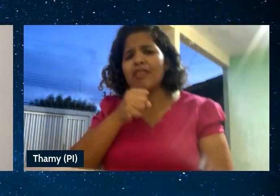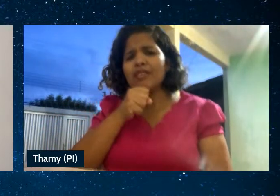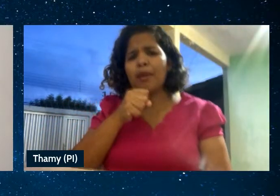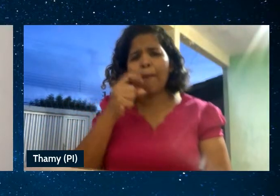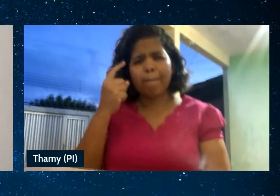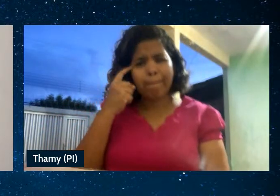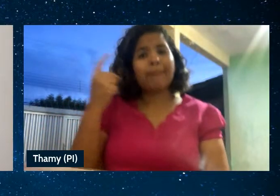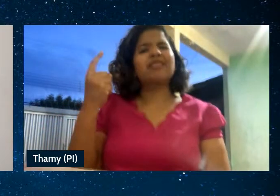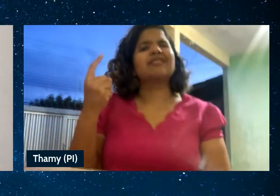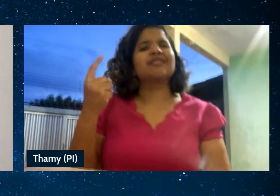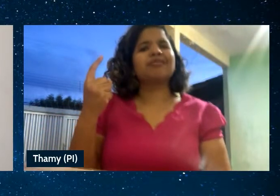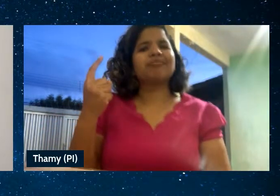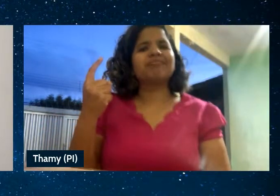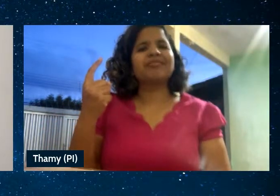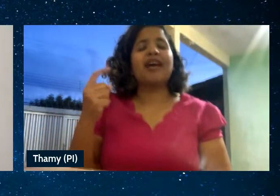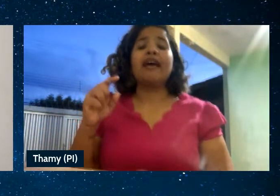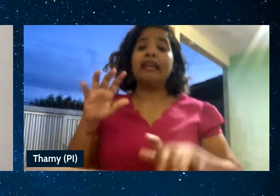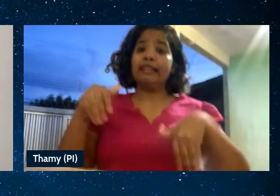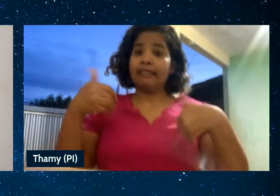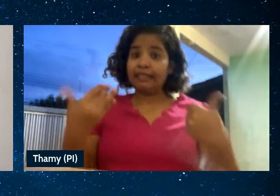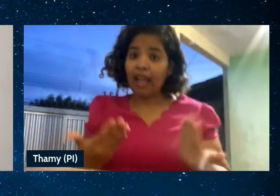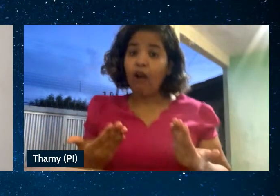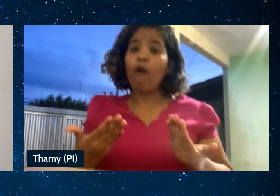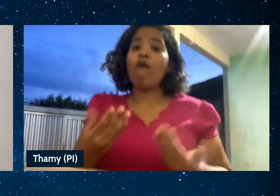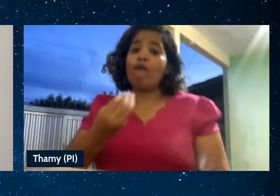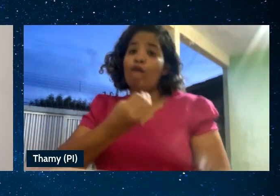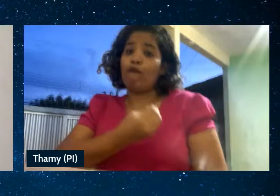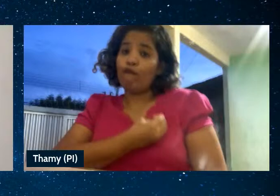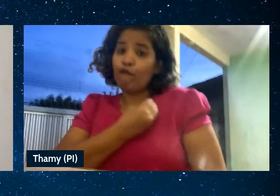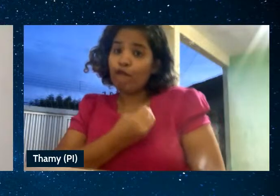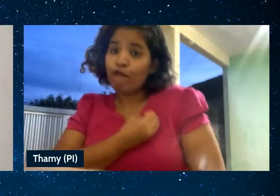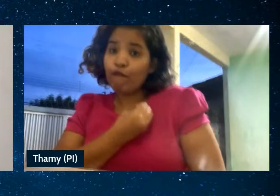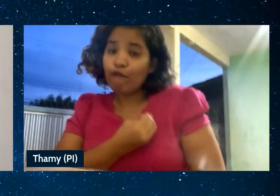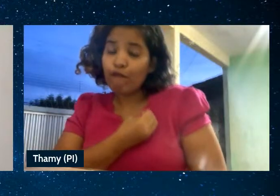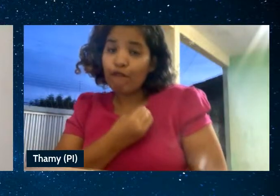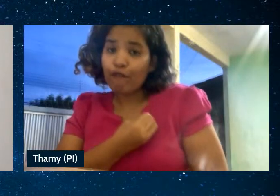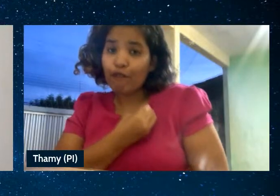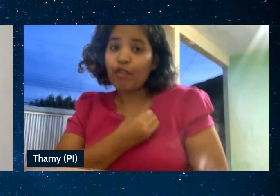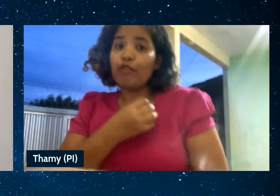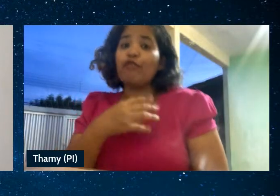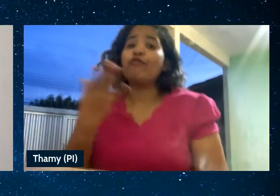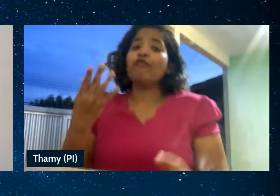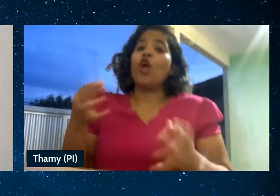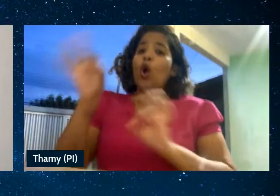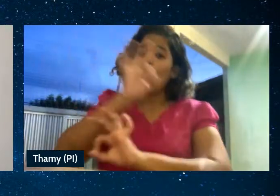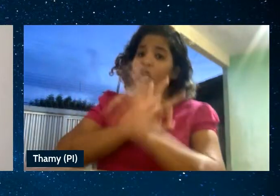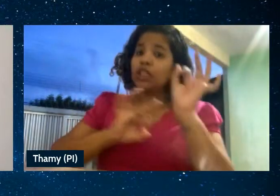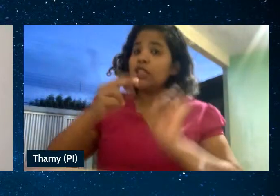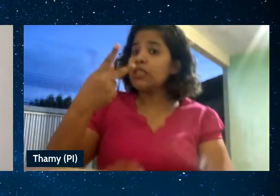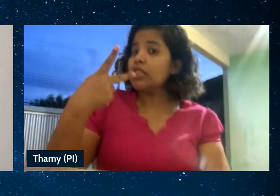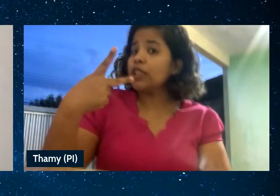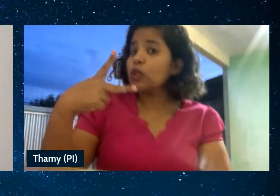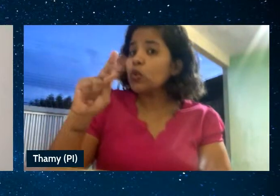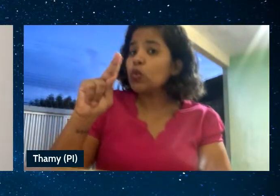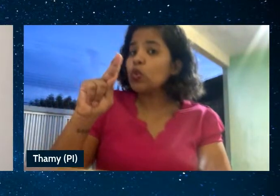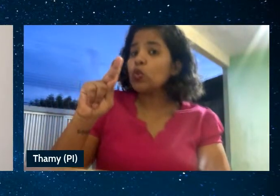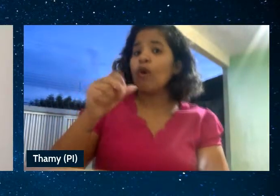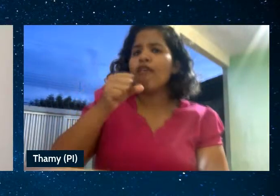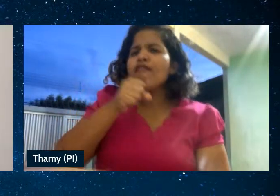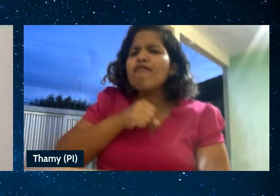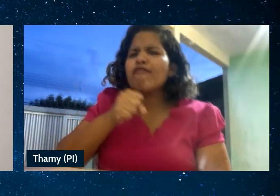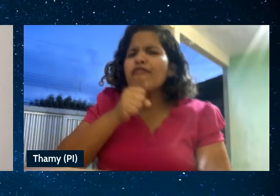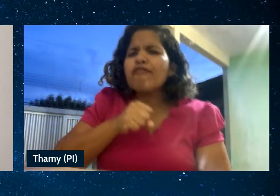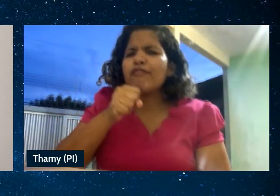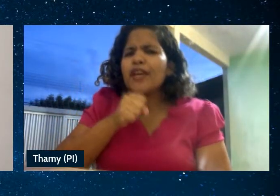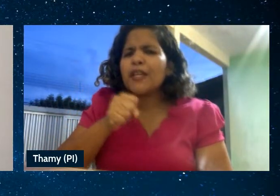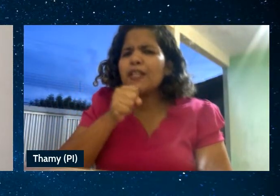vive desse modo programando a tua terceira idade jovialmente a fim de não